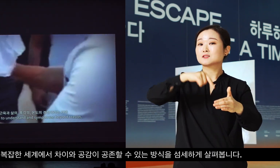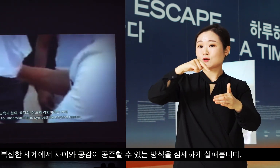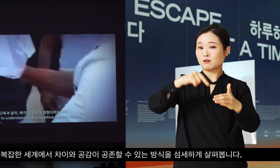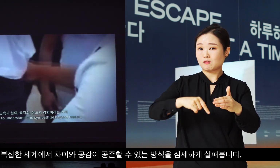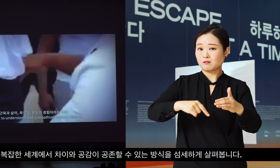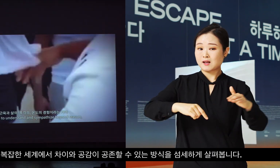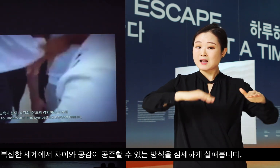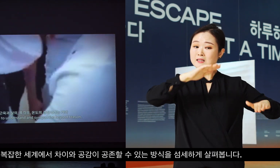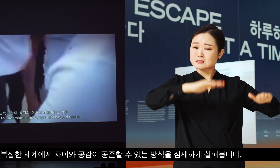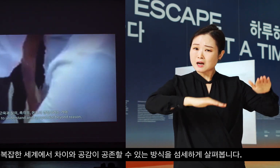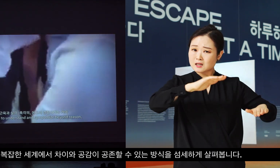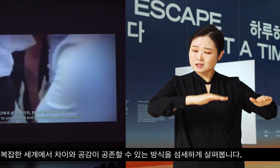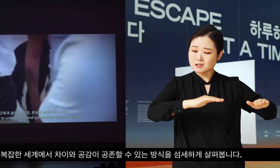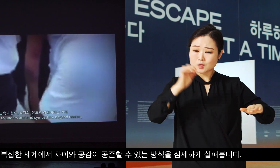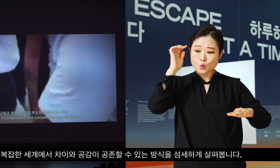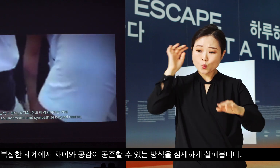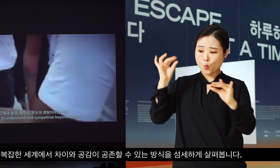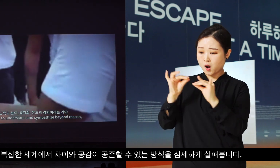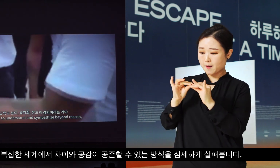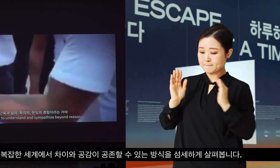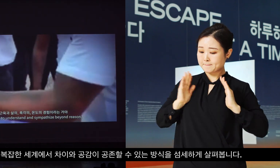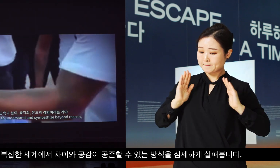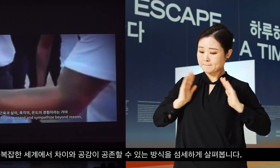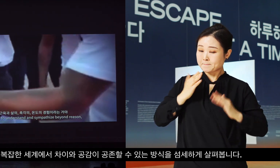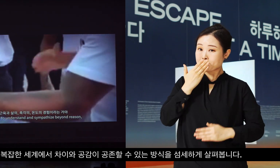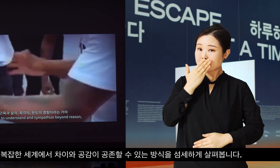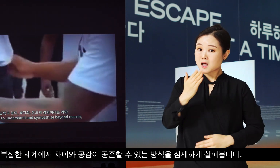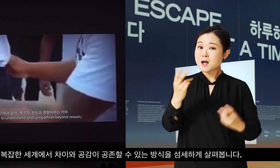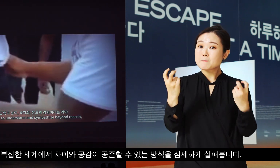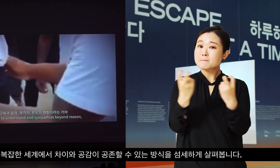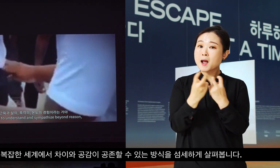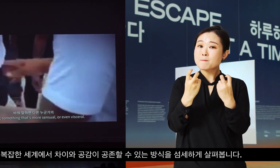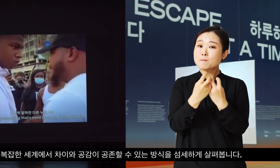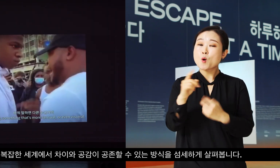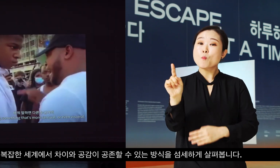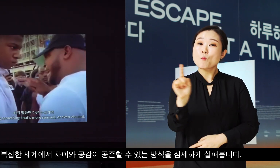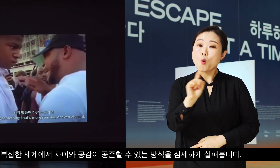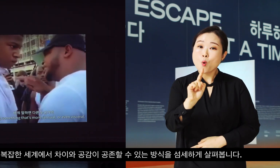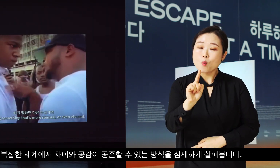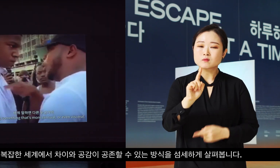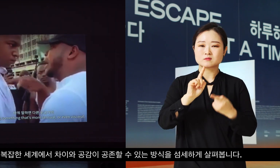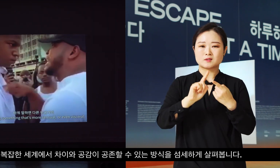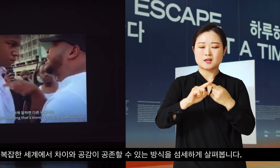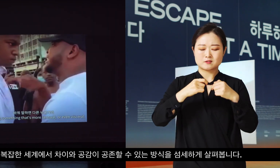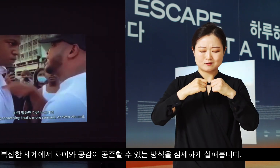차이와 공감이 공존할 수 있는 방식을 섬세하게 살펴봅니다.